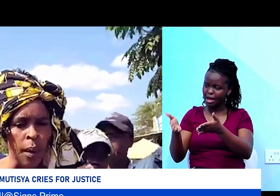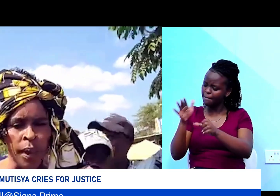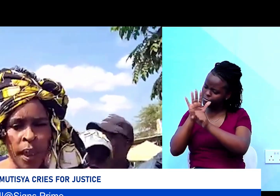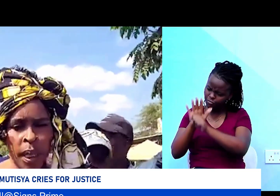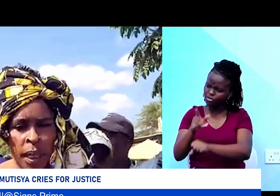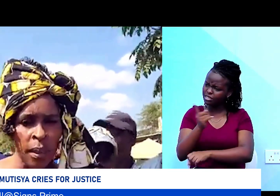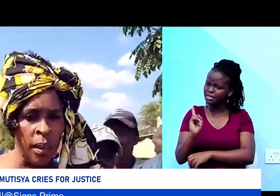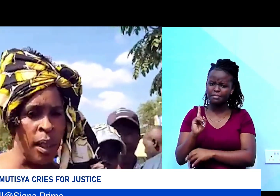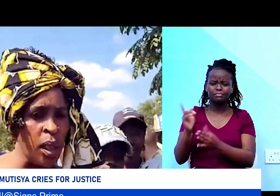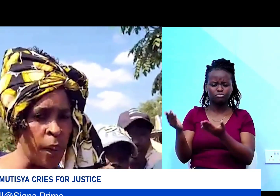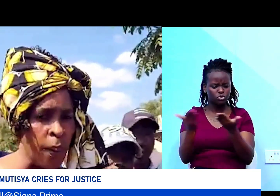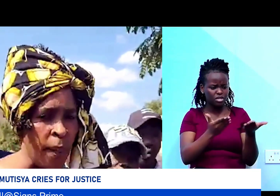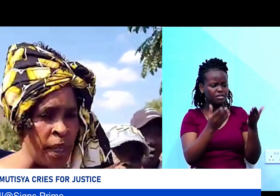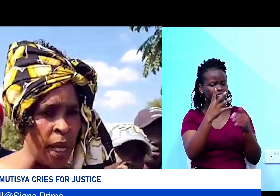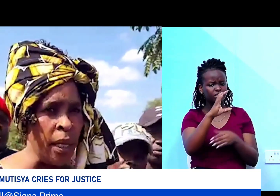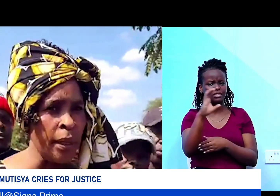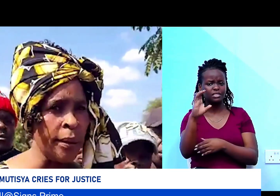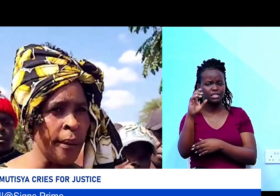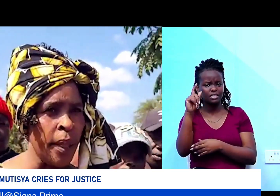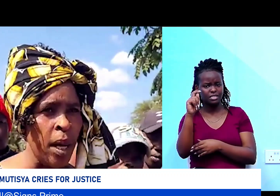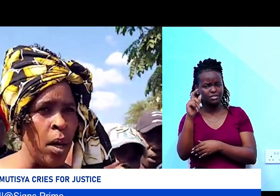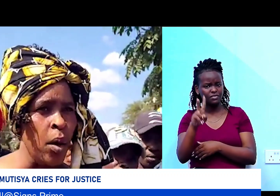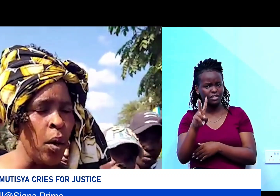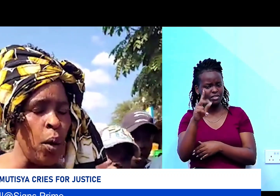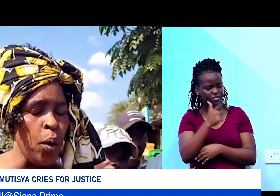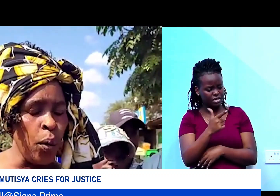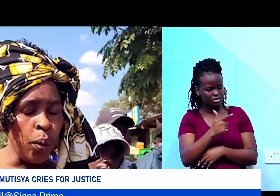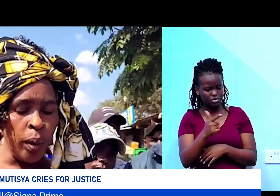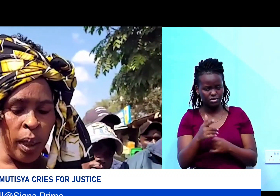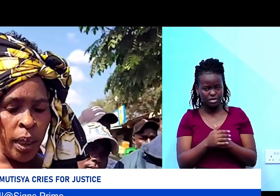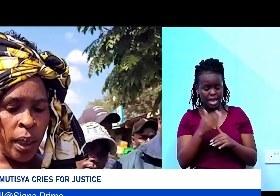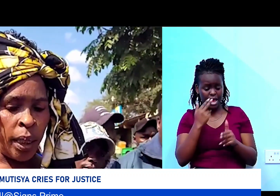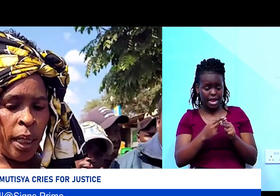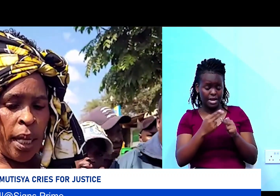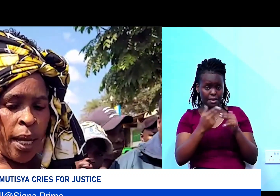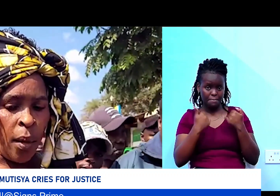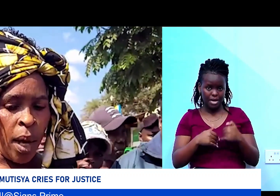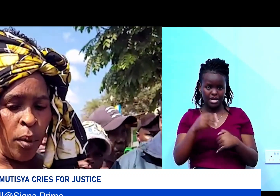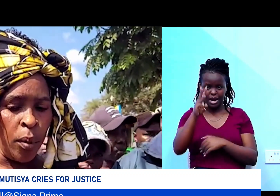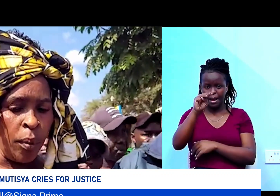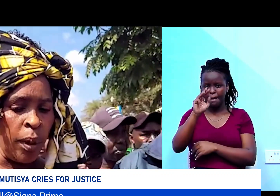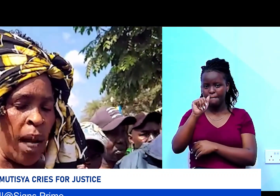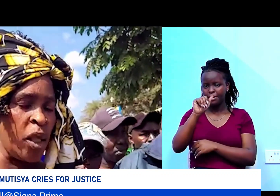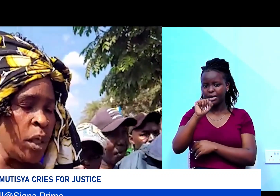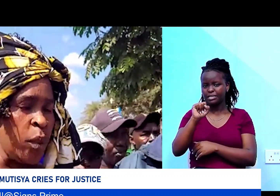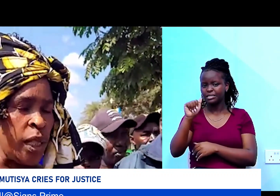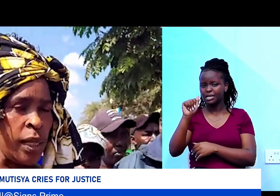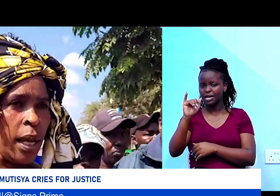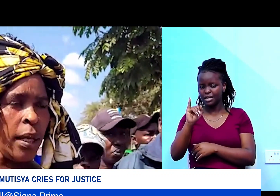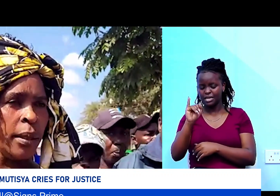kwa majina ni Josephine Masai. Huyu kijana wangu Gashani Mutisia